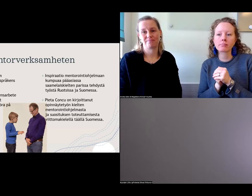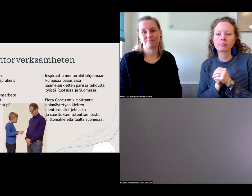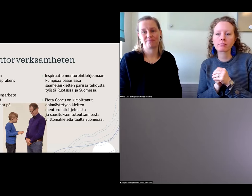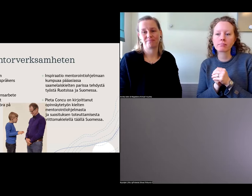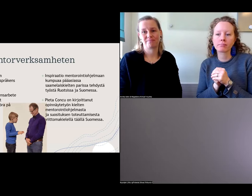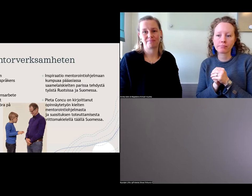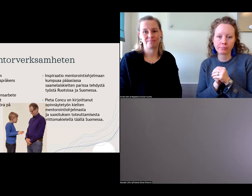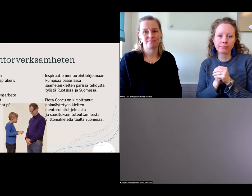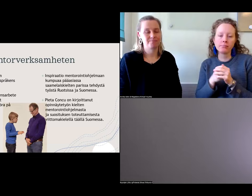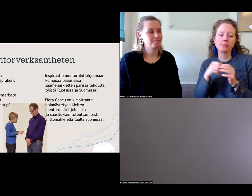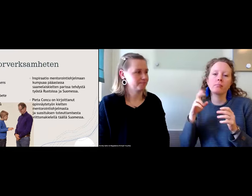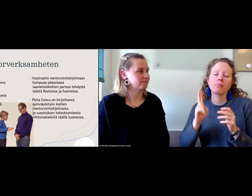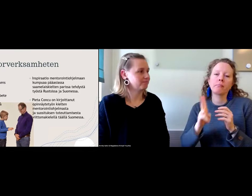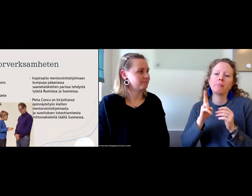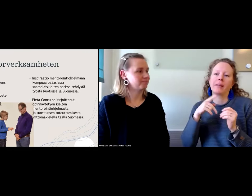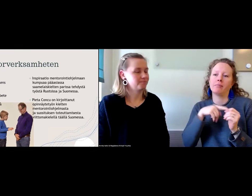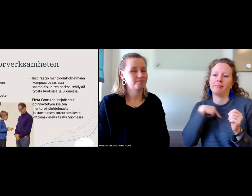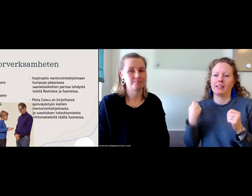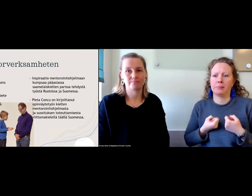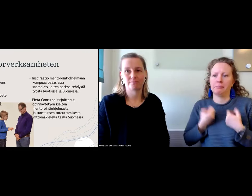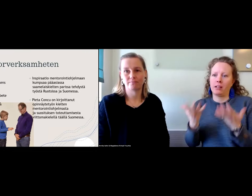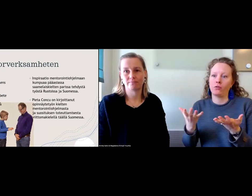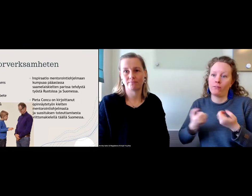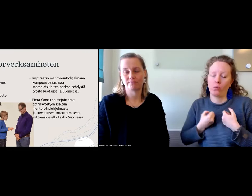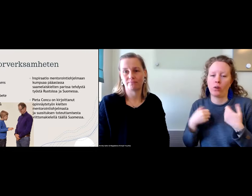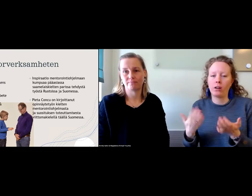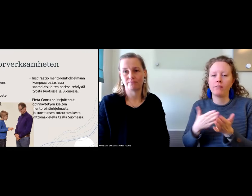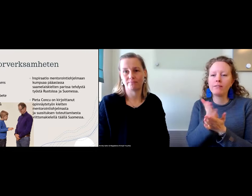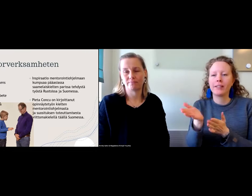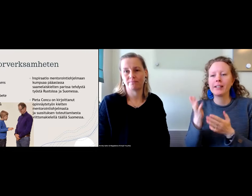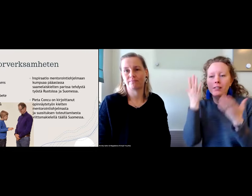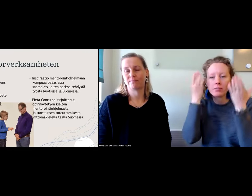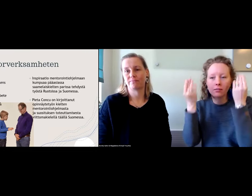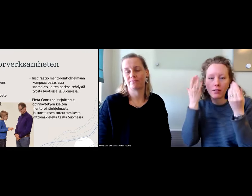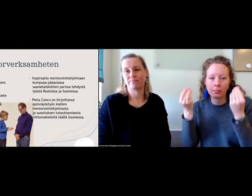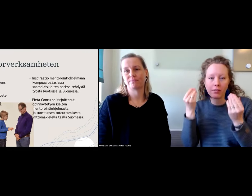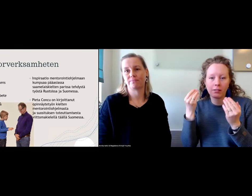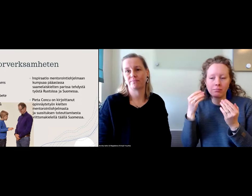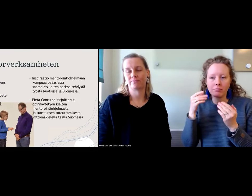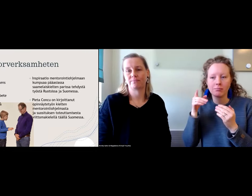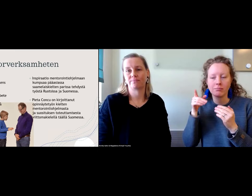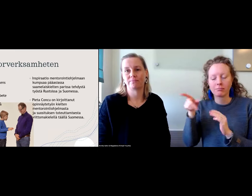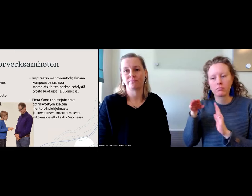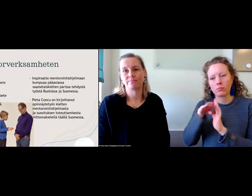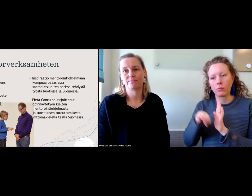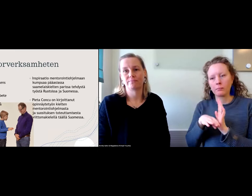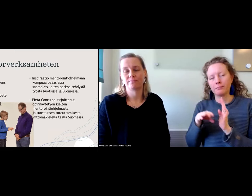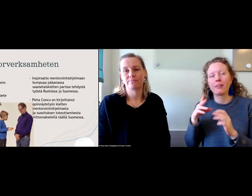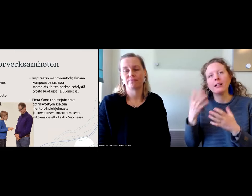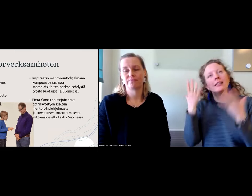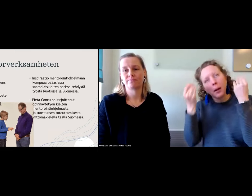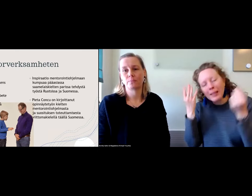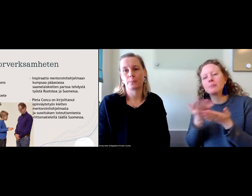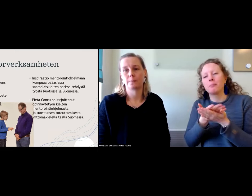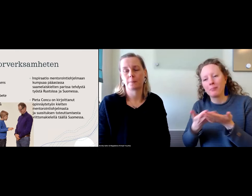Seuraavaksi kerron enemmän tästä mentorointiohjelmasta. Eli